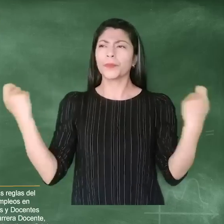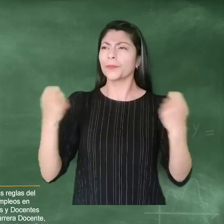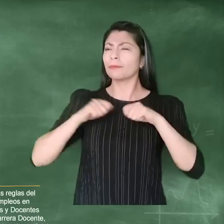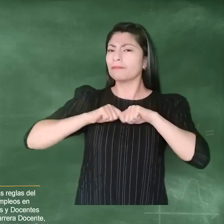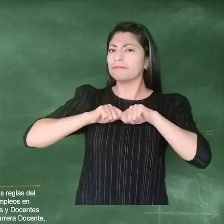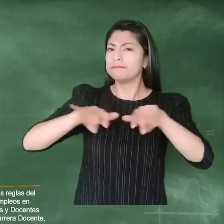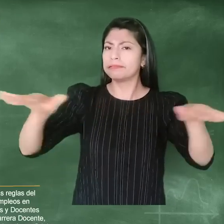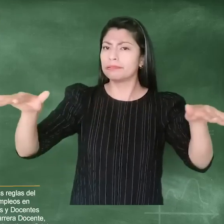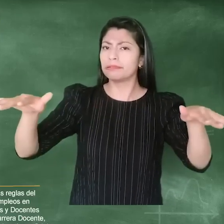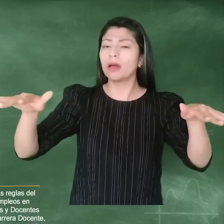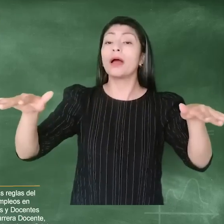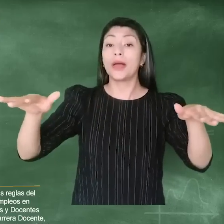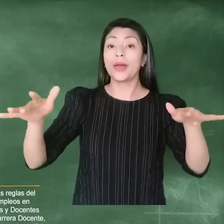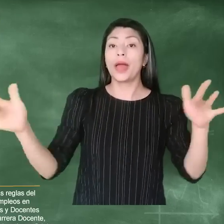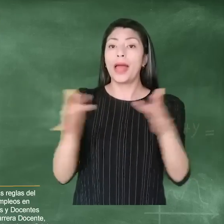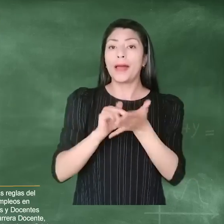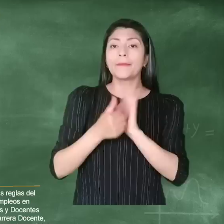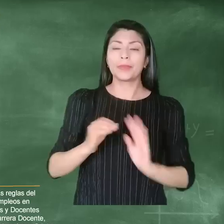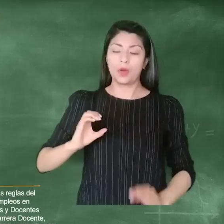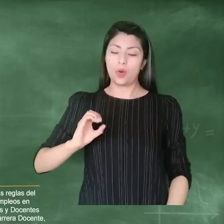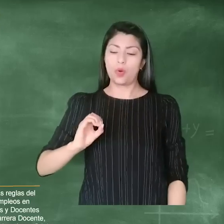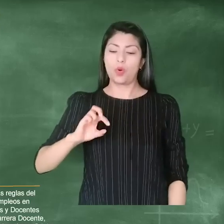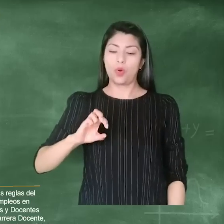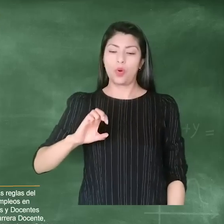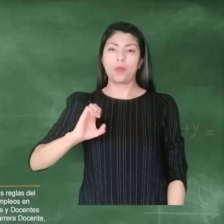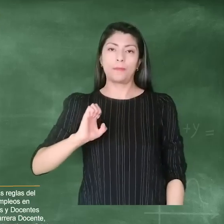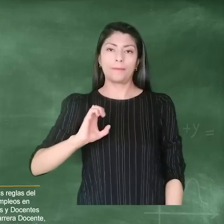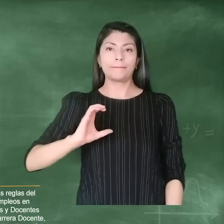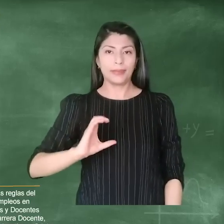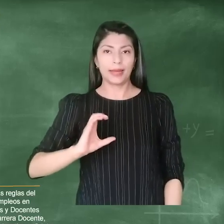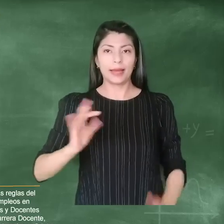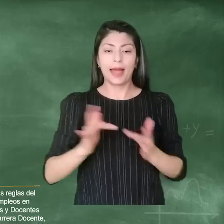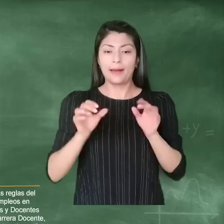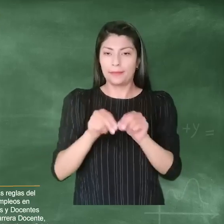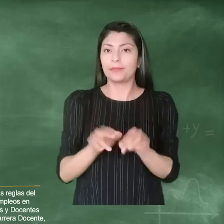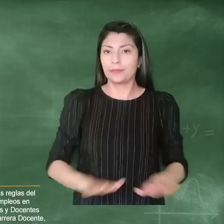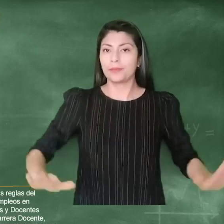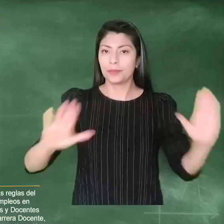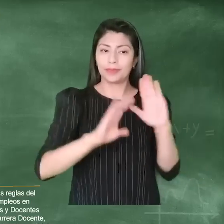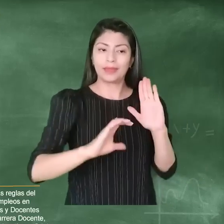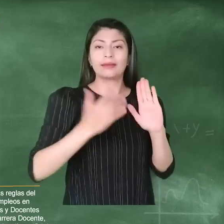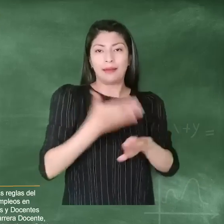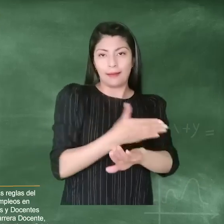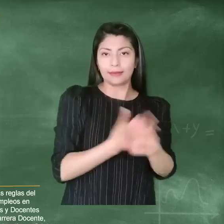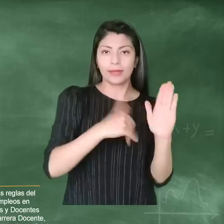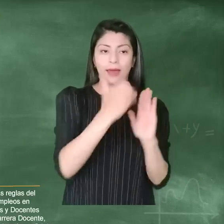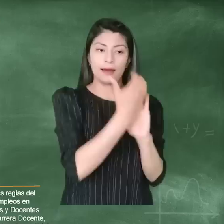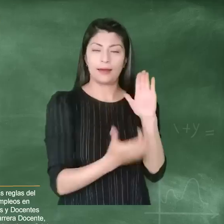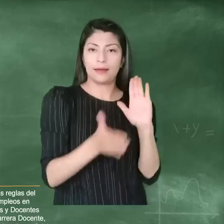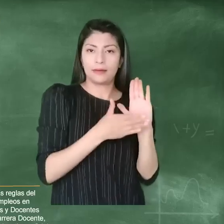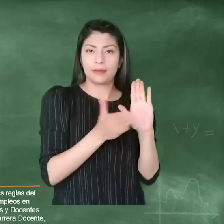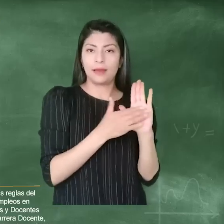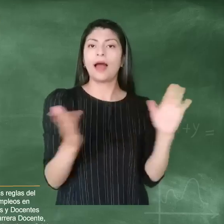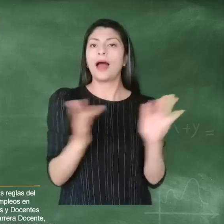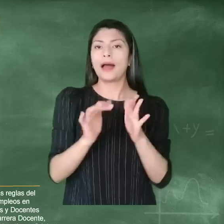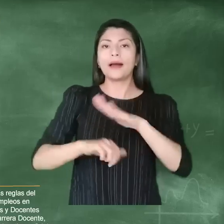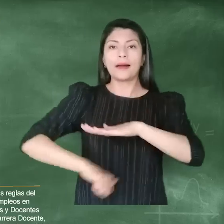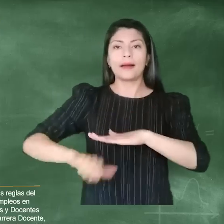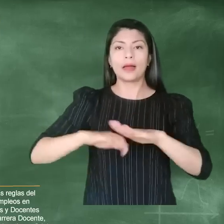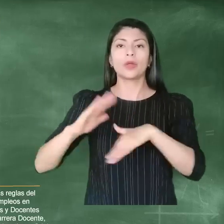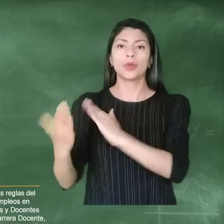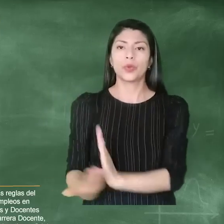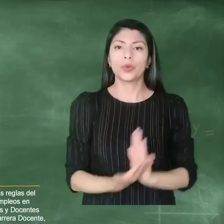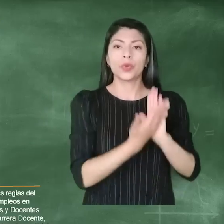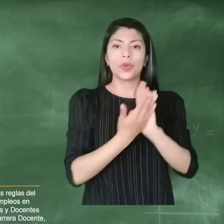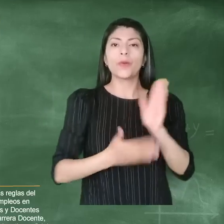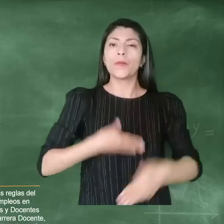convocados. Los empleos en vacancia definitiva de la OPEC, de la entidad territorial certificada en educación que se